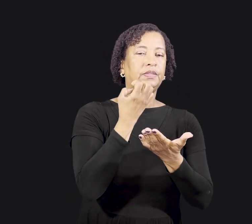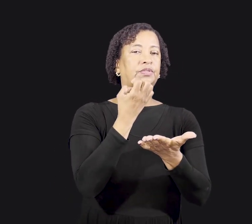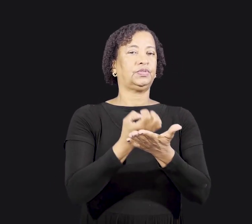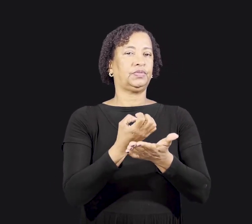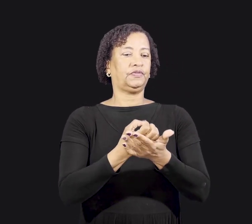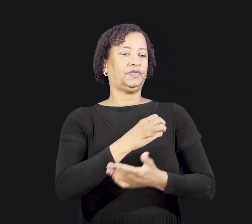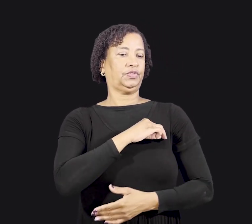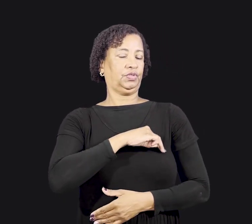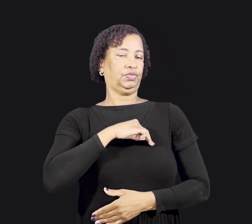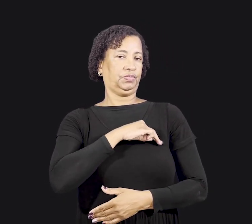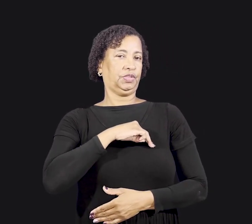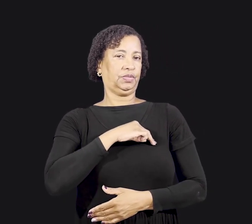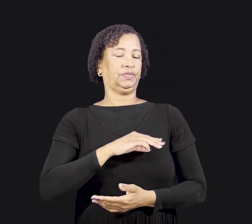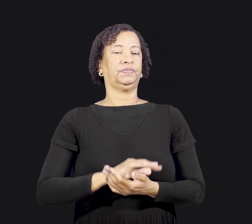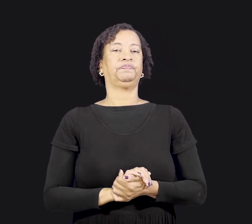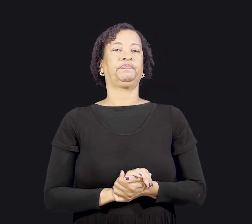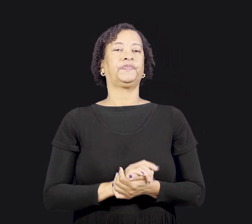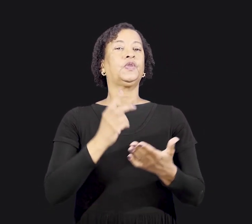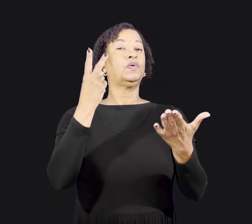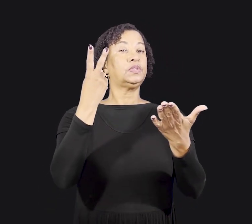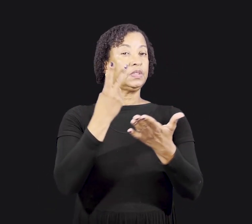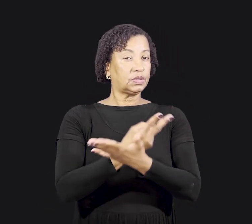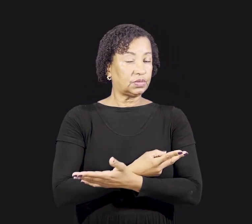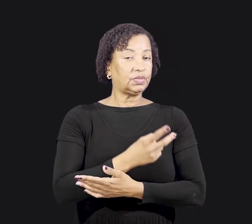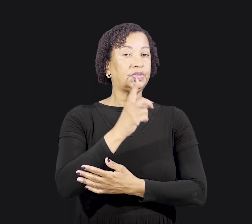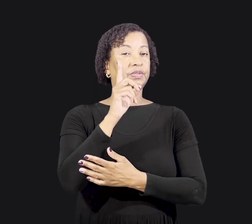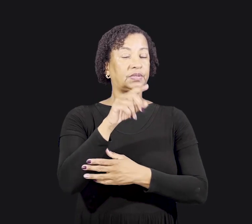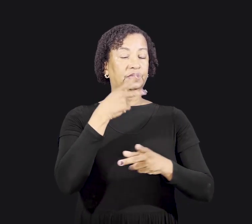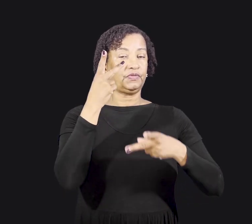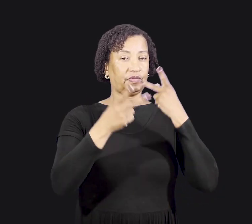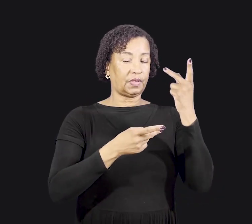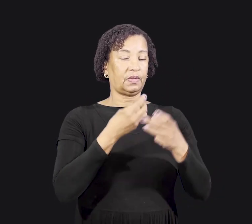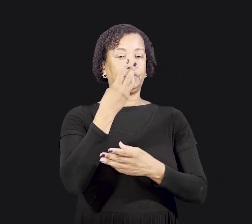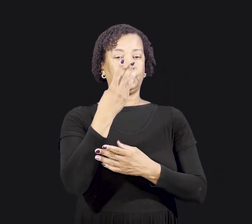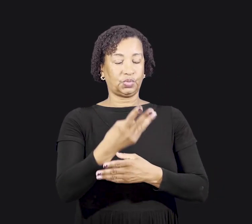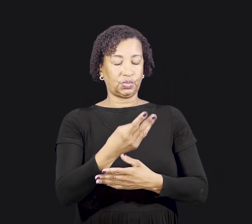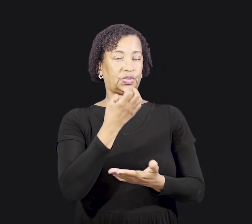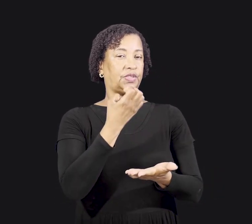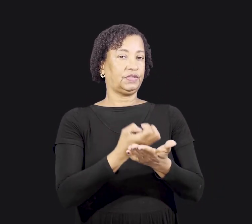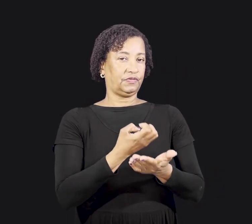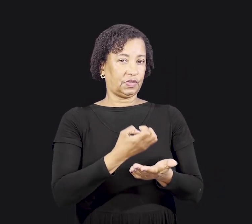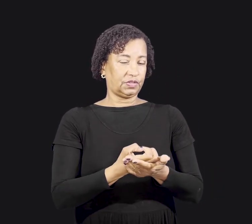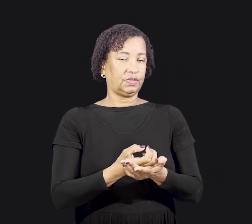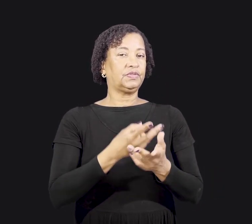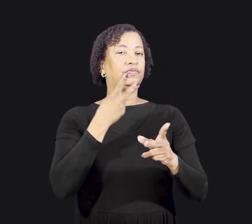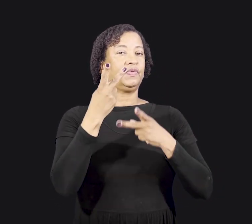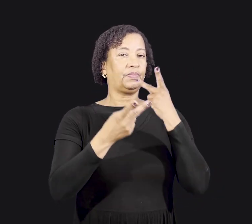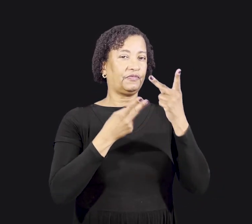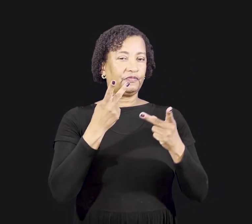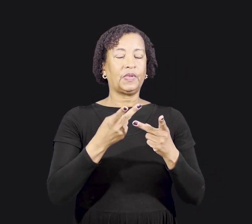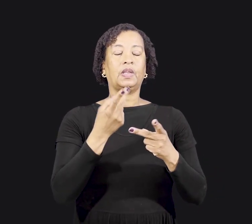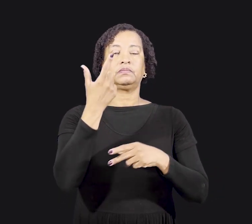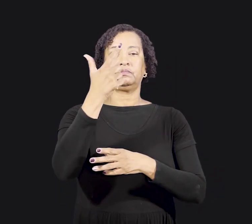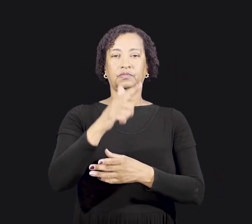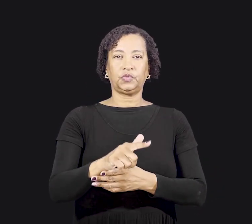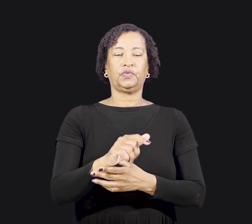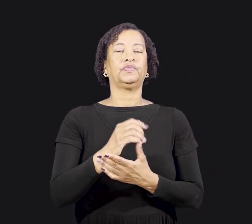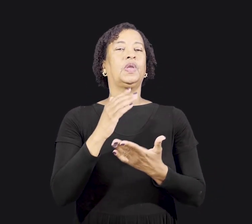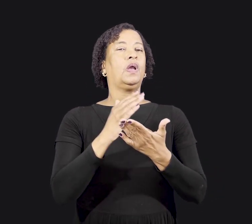evangelho de Mateus. Apesar desses acontecimentos serem citados nos 3 evangelhos, vamos abordá-los apenas uma vez.